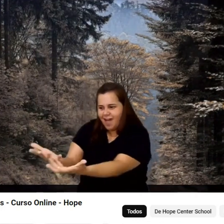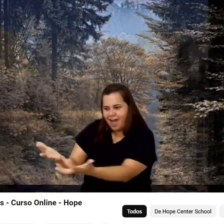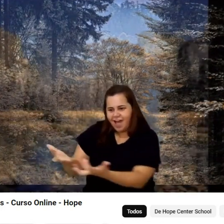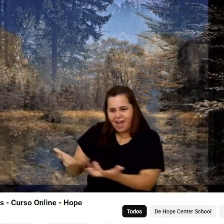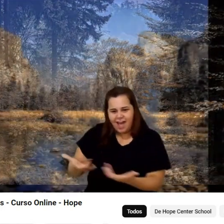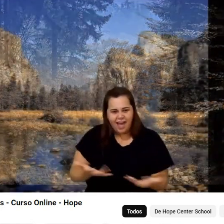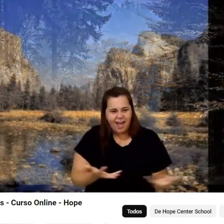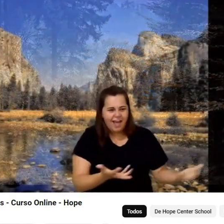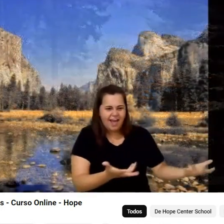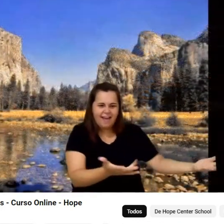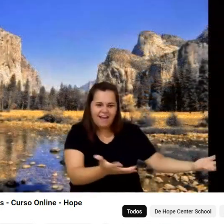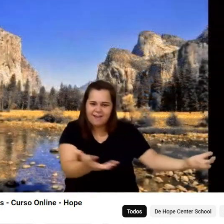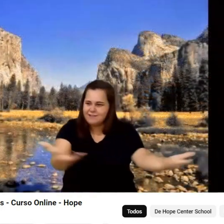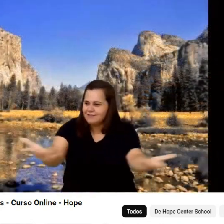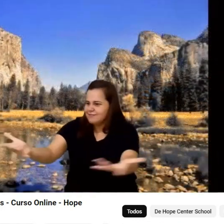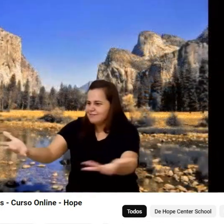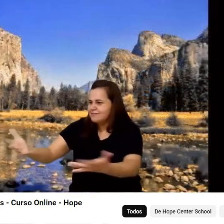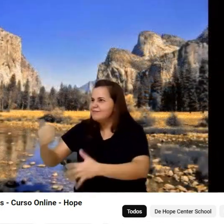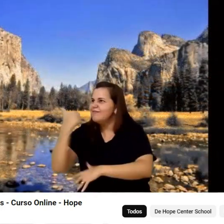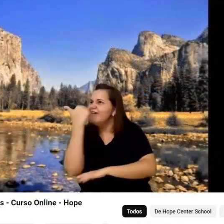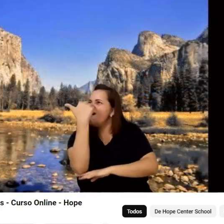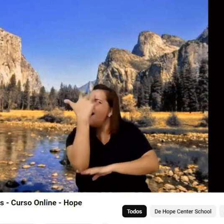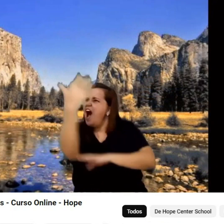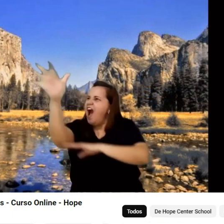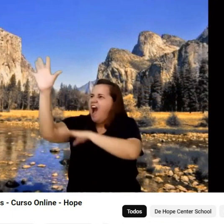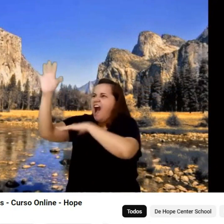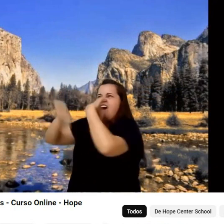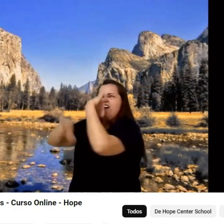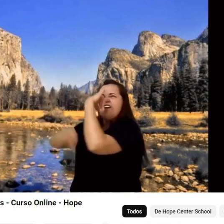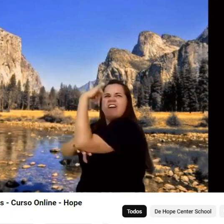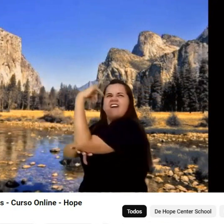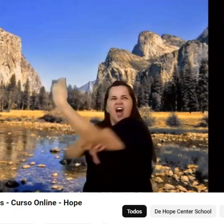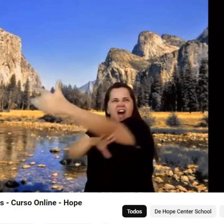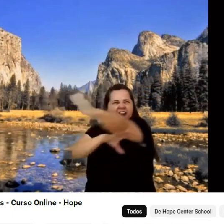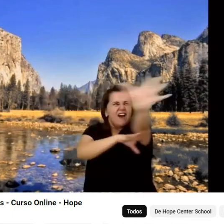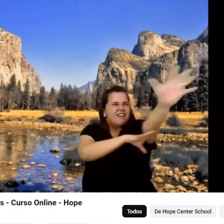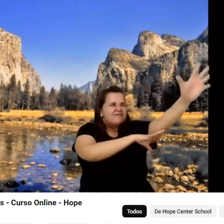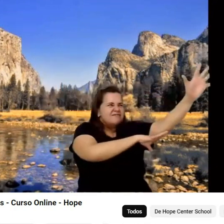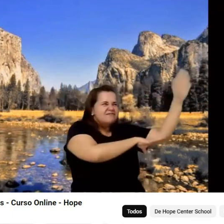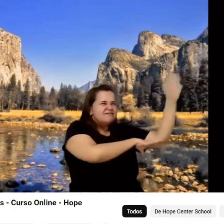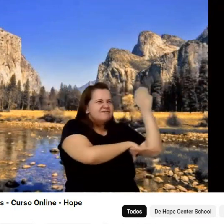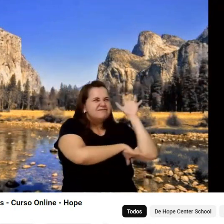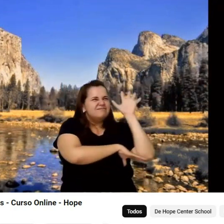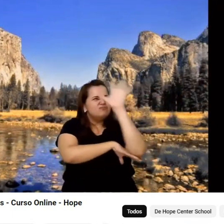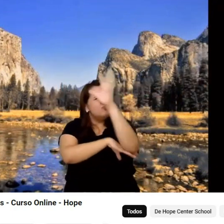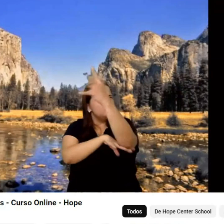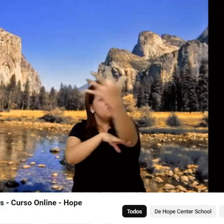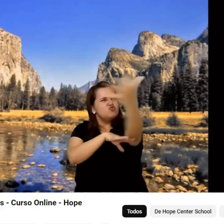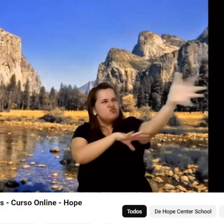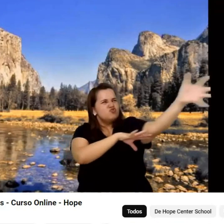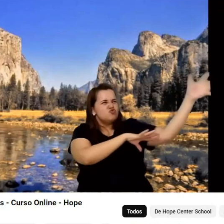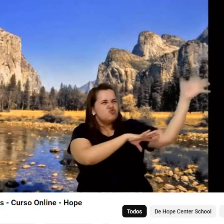rasteira, verde, muito colorido, e aí ele vai separando as árvores